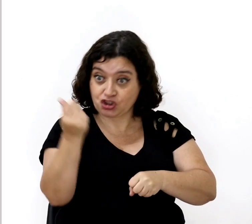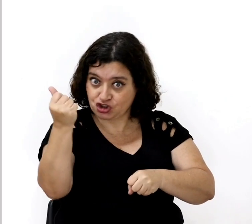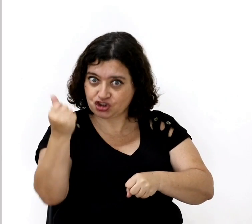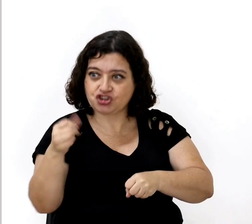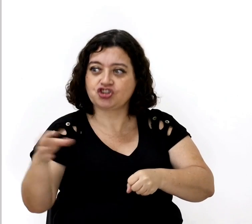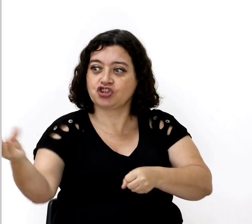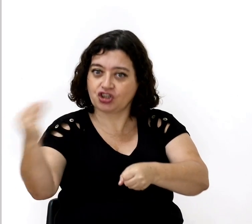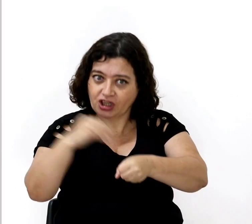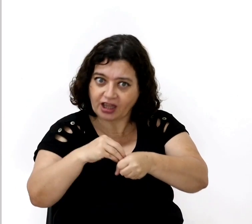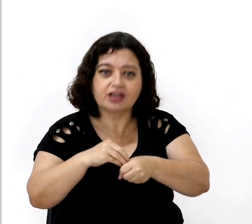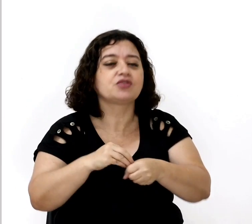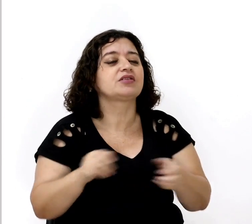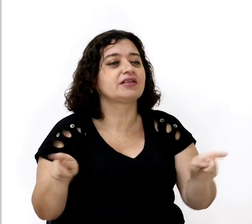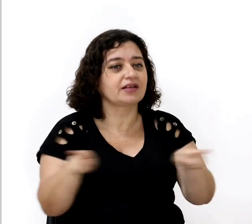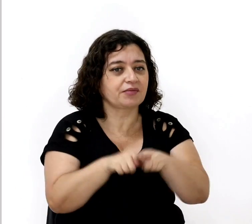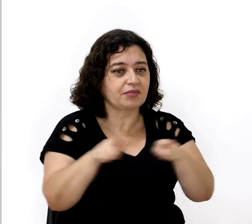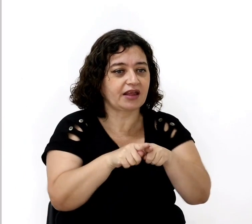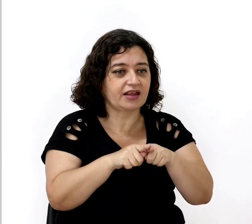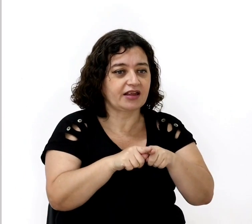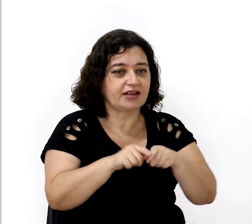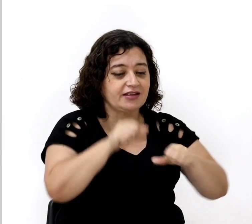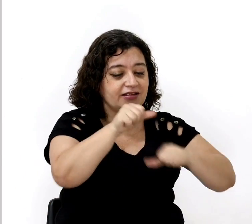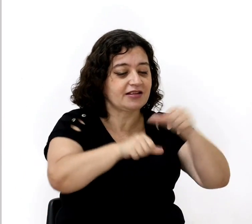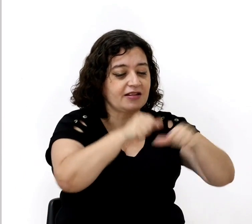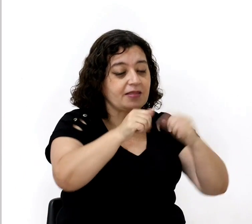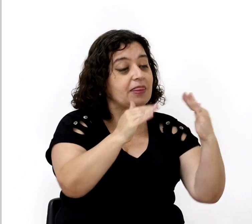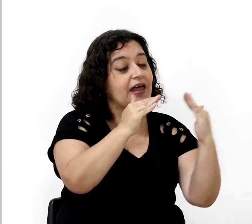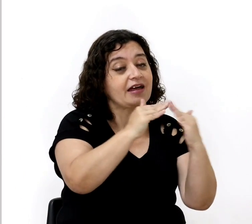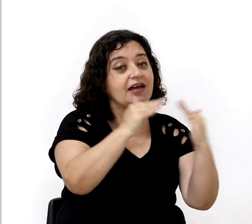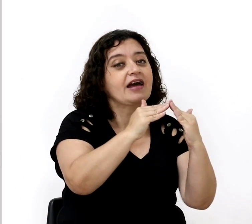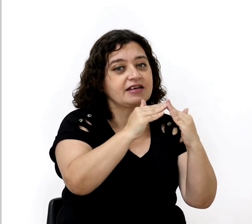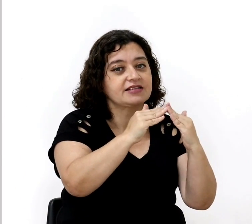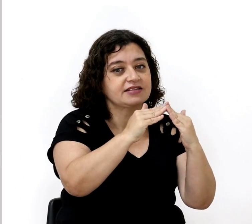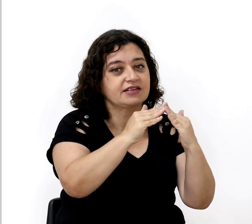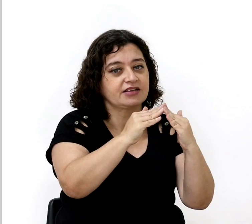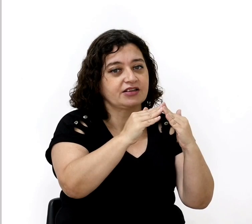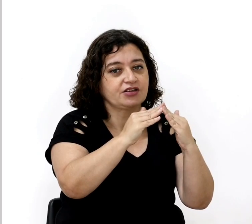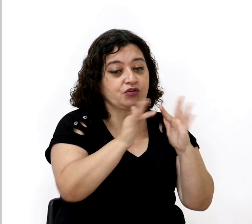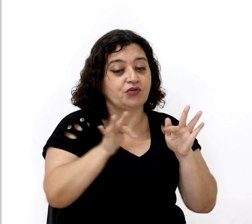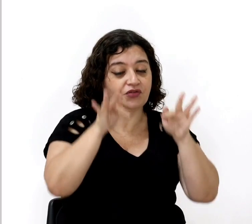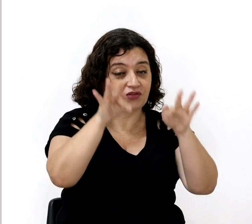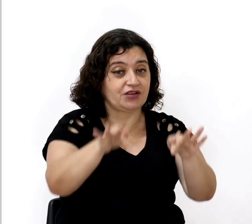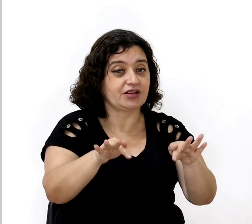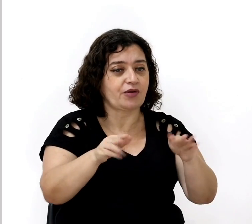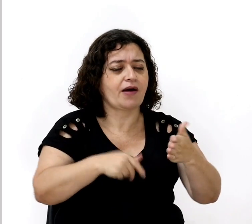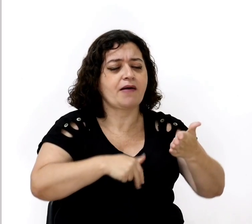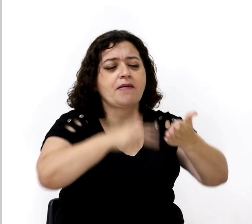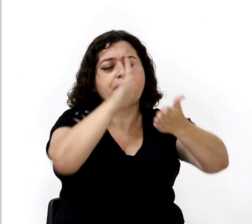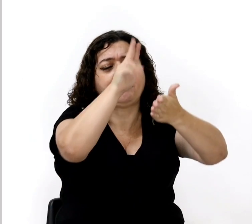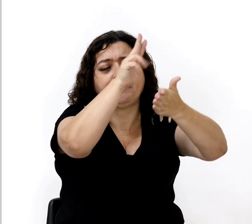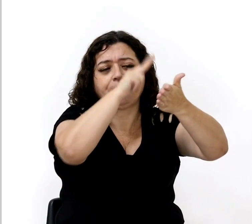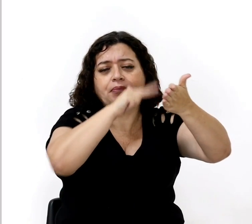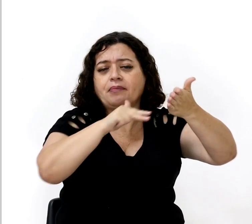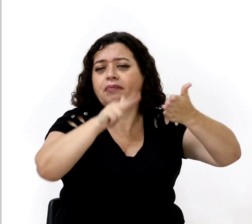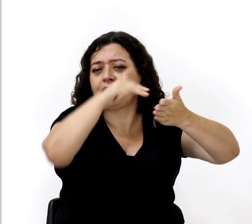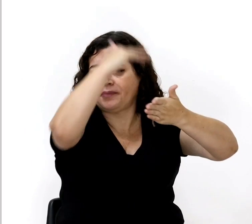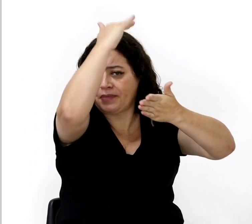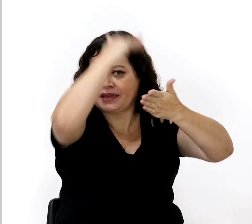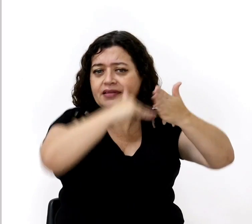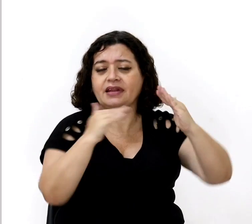doação dos irmãos e foram lá e reformaram a casa num mutirão de fim de semana. Pintaram a